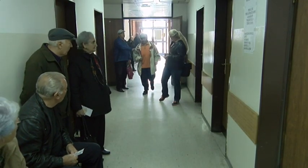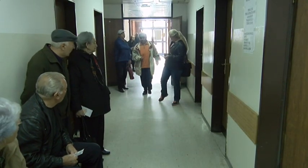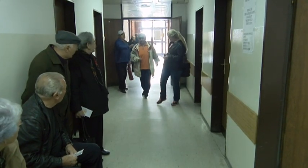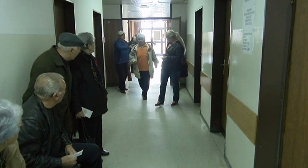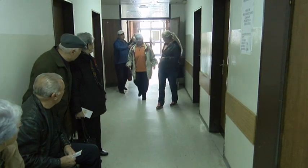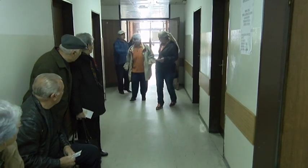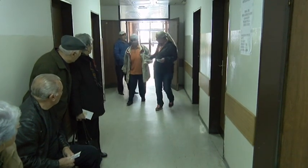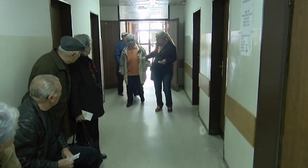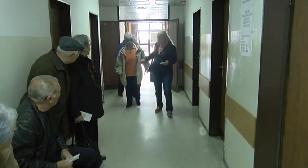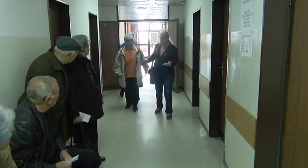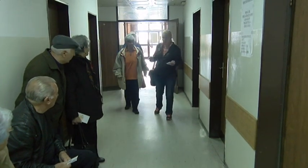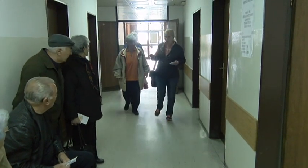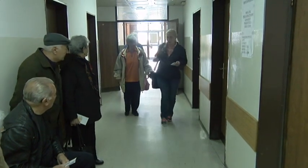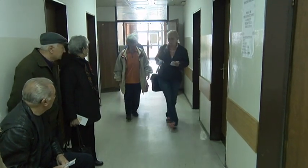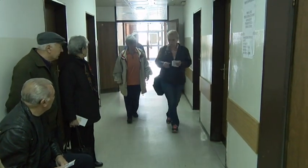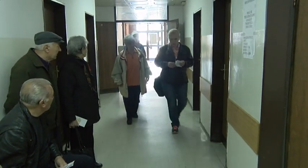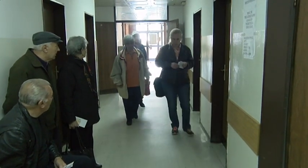Nema. Ja.